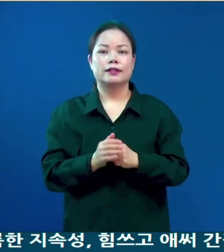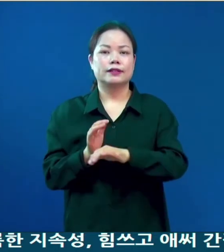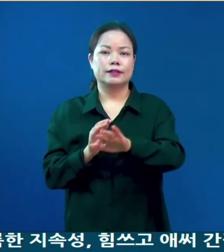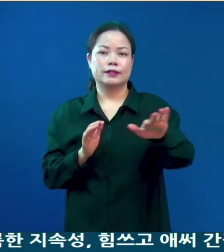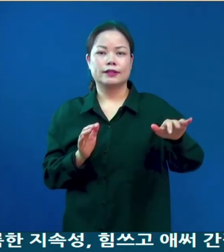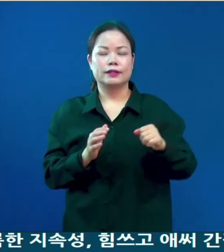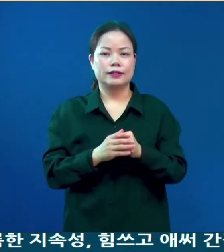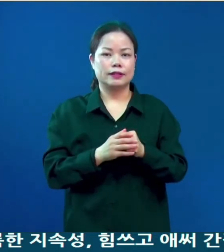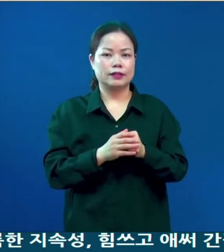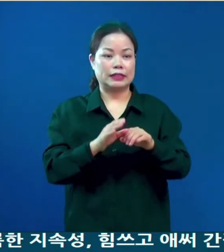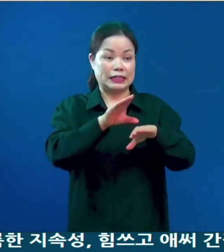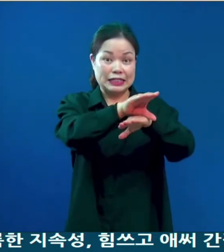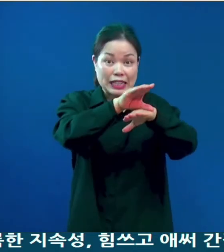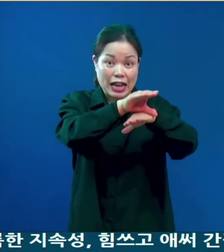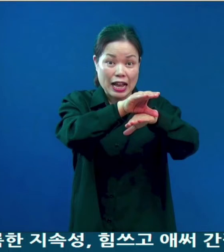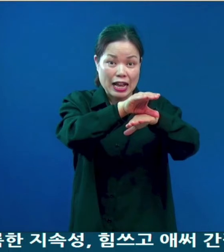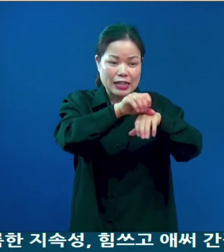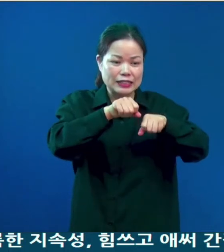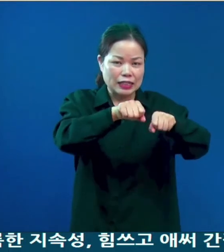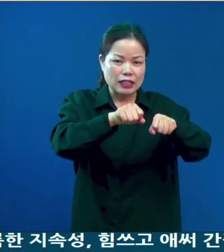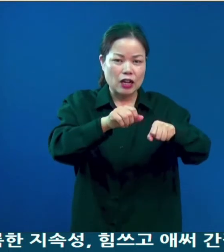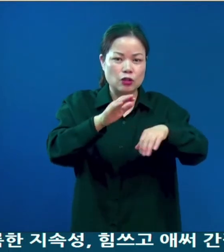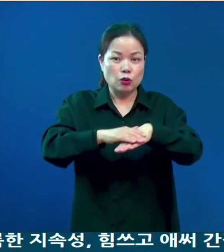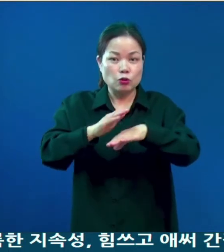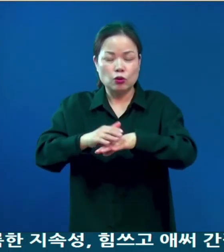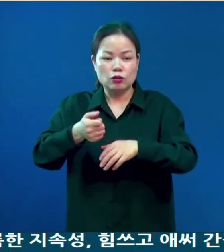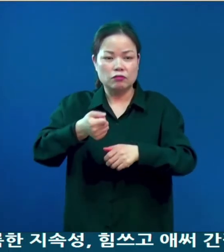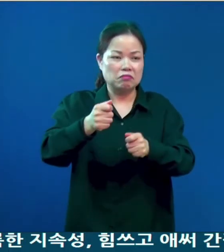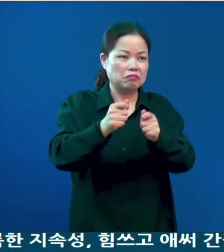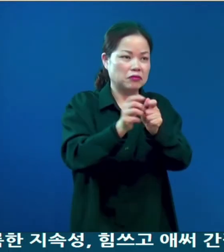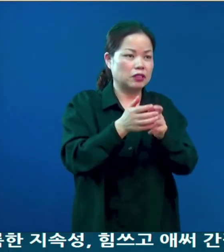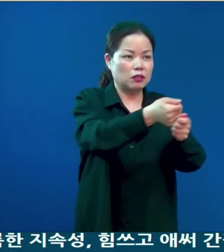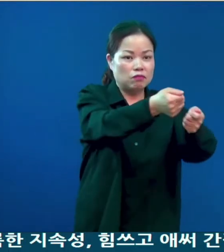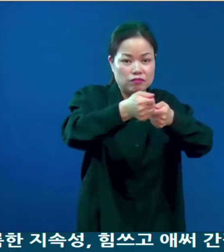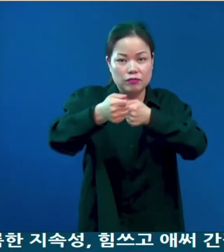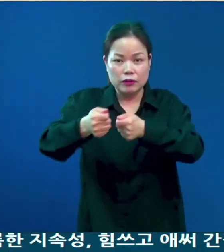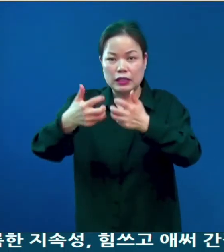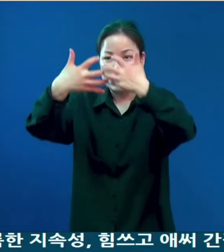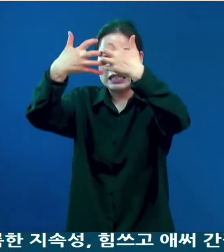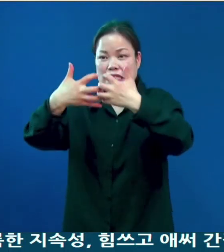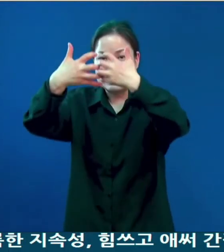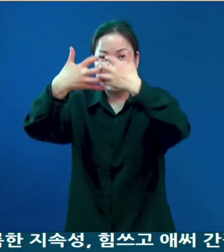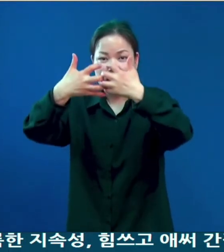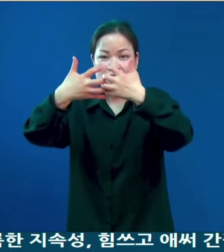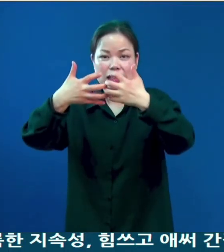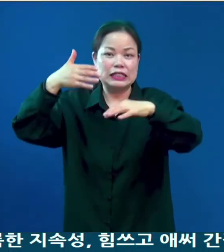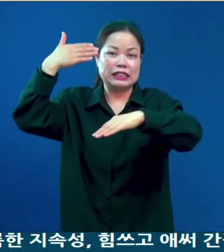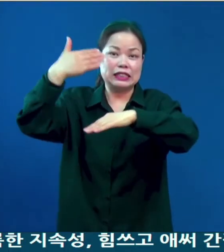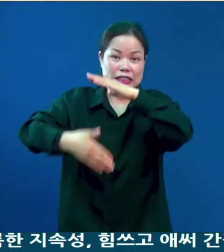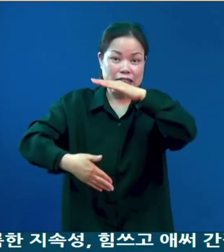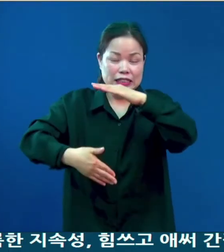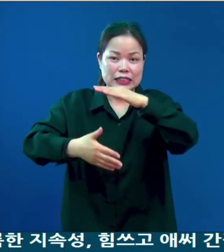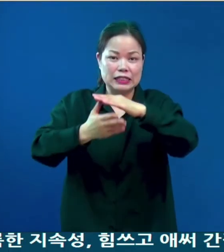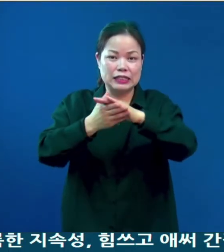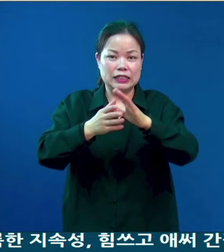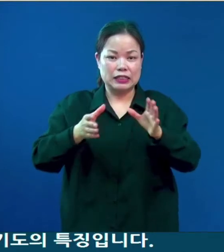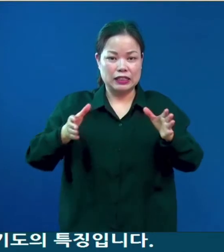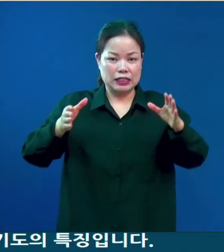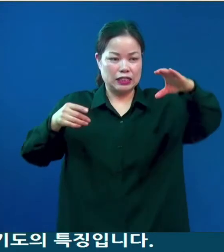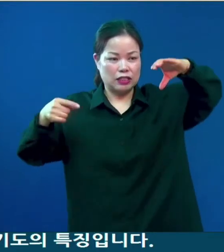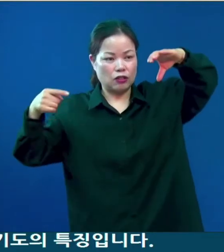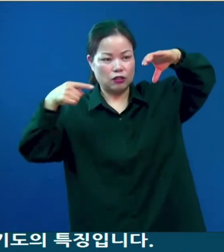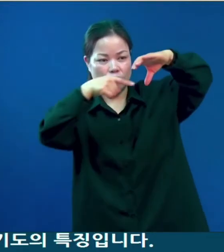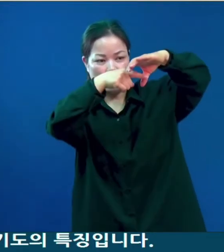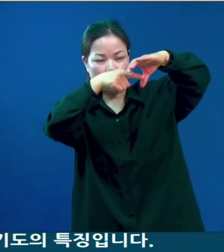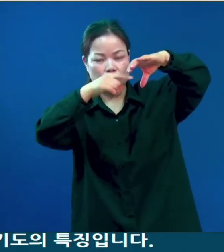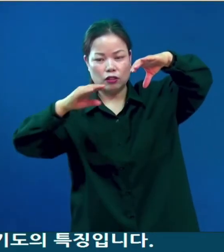우리 세차할 때 손세차도 있고 기계식 터널 세차라고 해야 되나요? 이 터널 들어가면 이제 기계가 이렇게